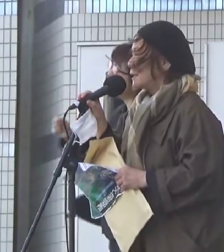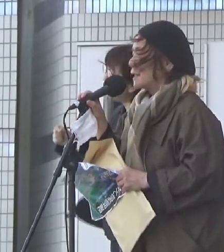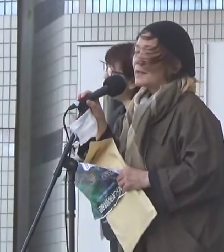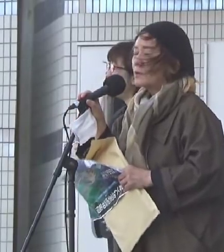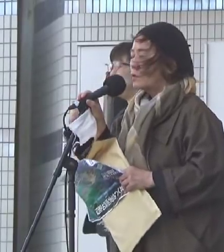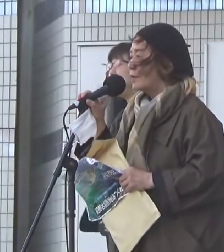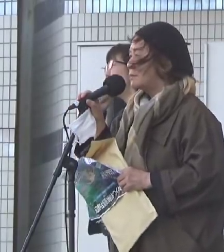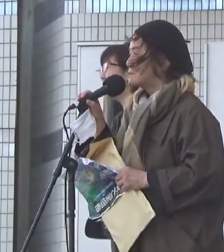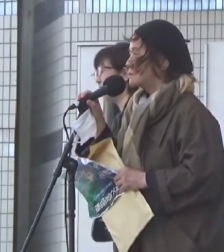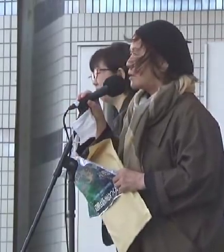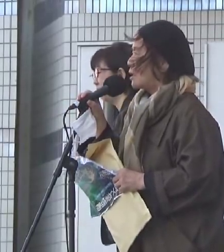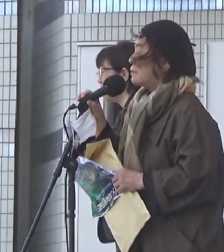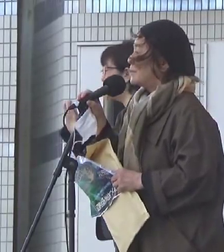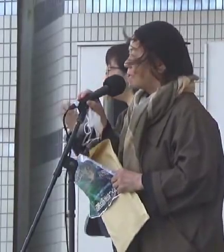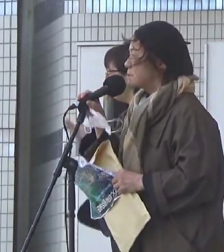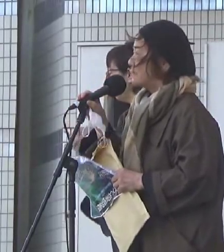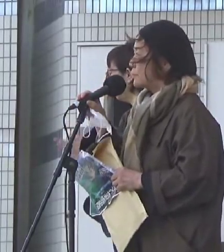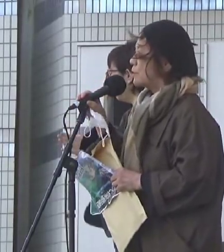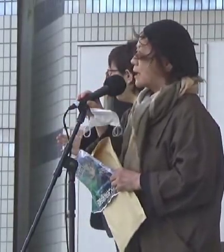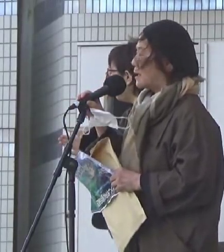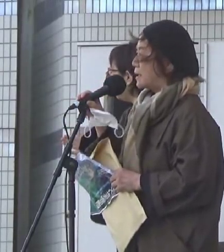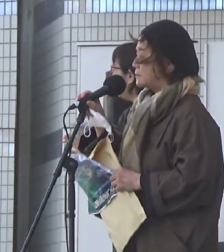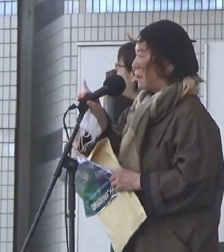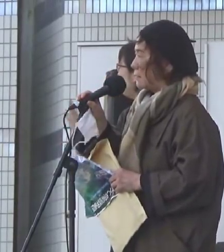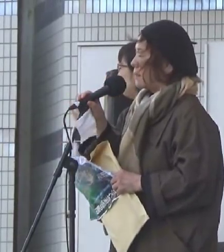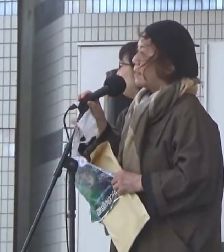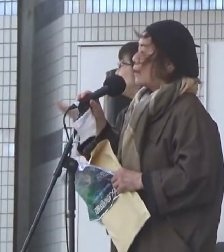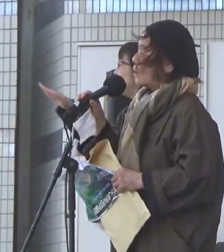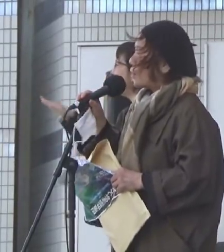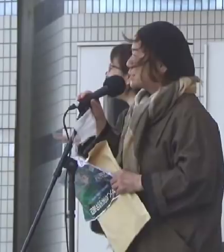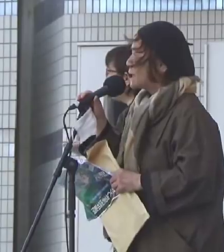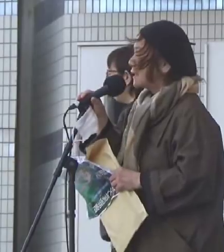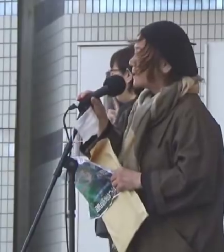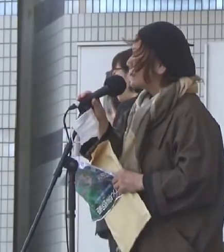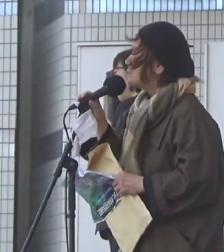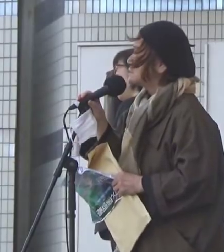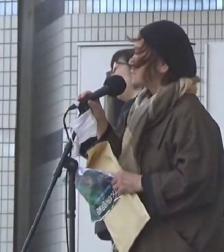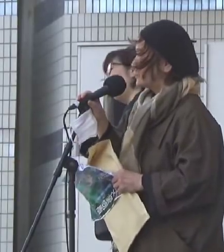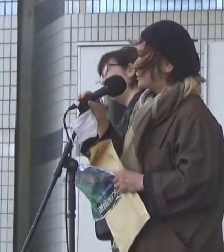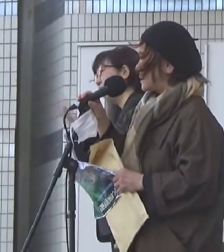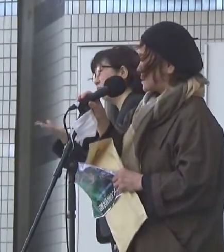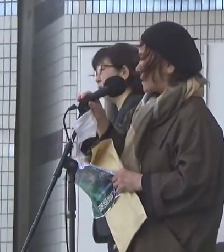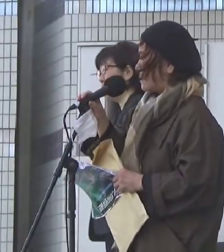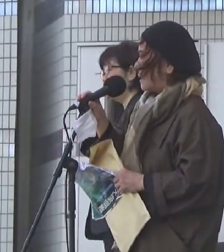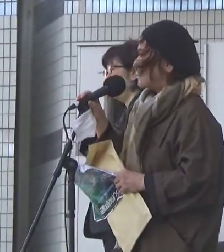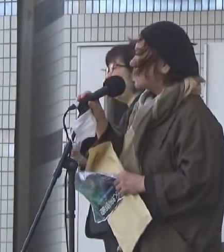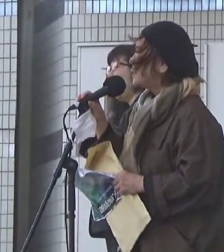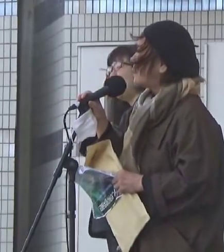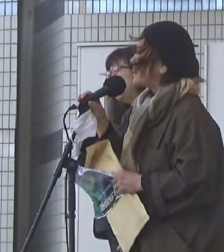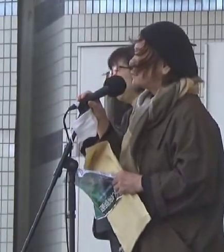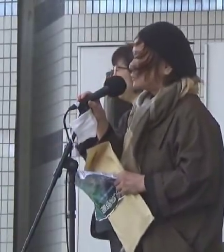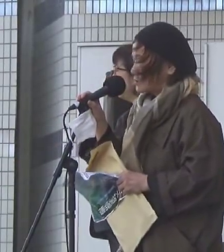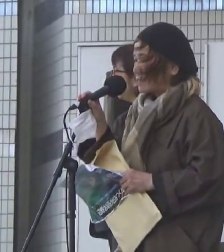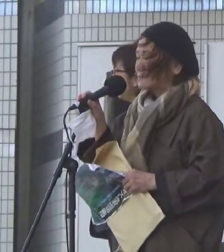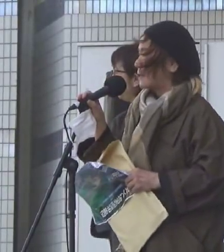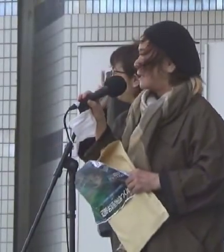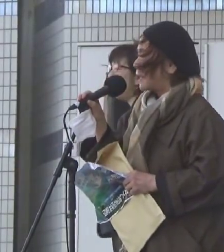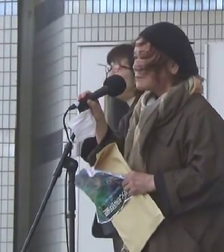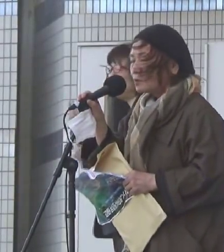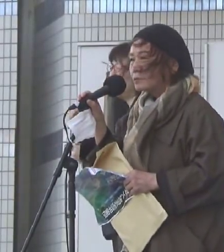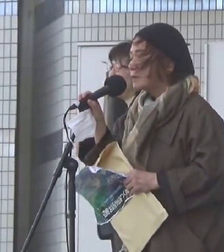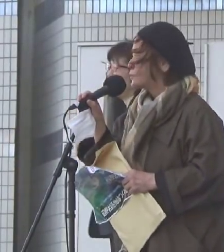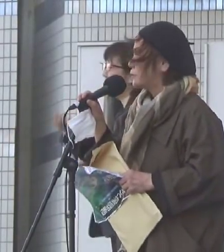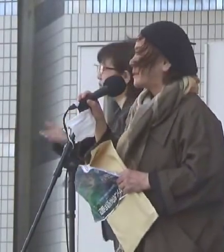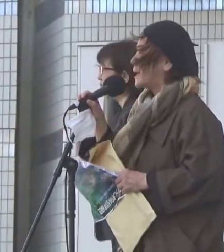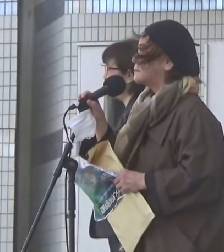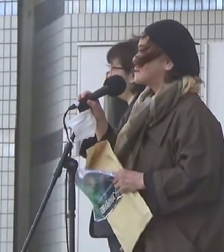言わなきゃいけないこの現実を皆さんはどう考えるか。沖縄が何をしたというんですか。何を悪いことしましたか。